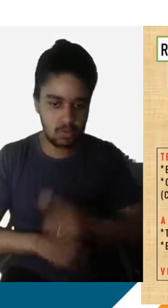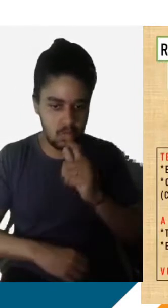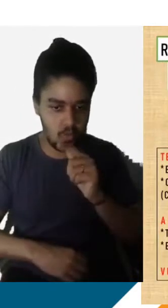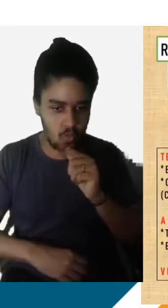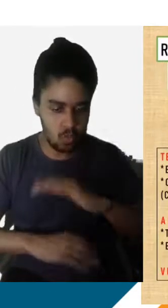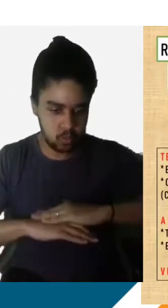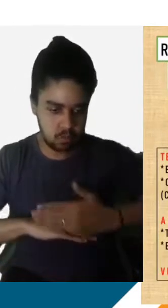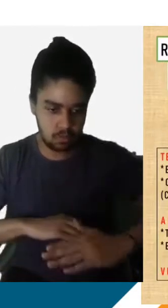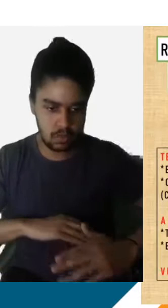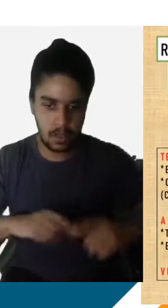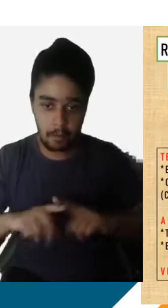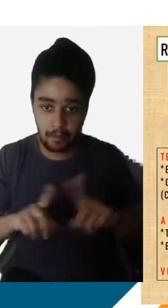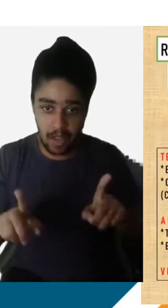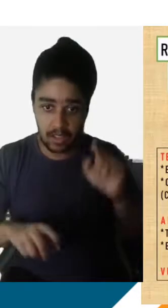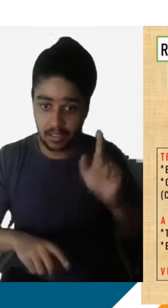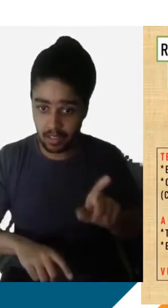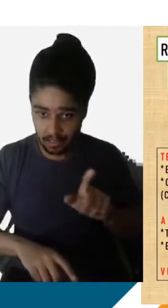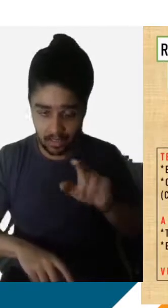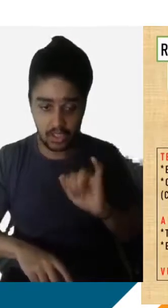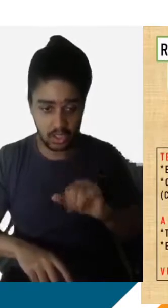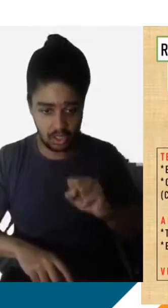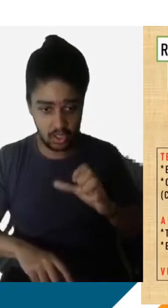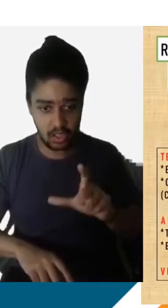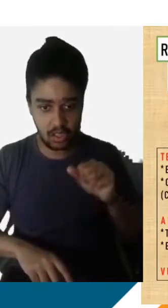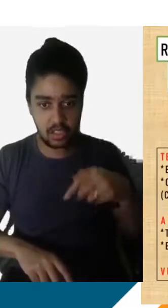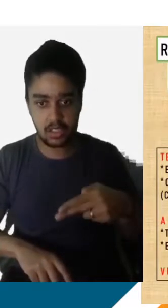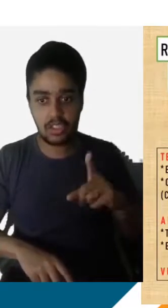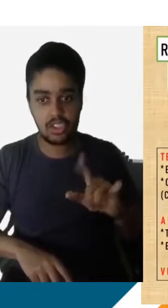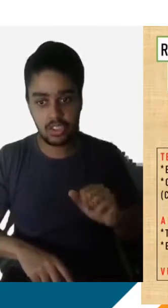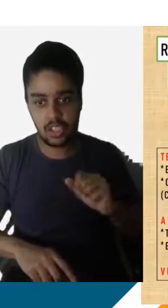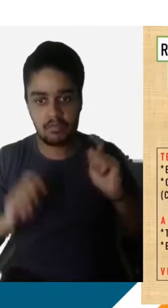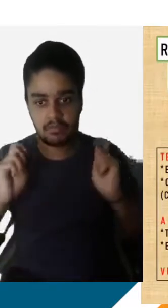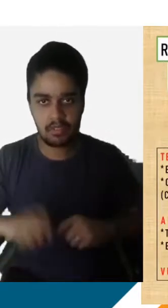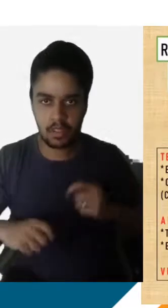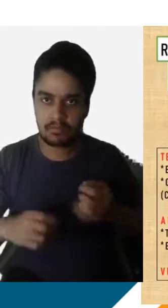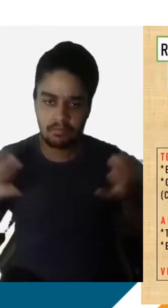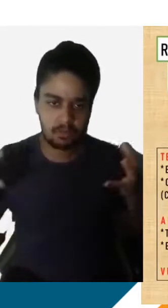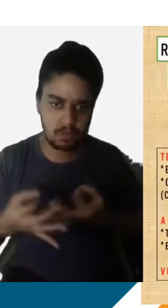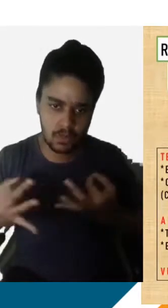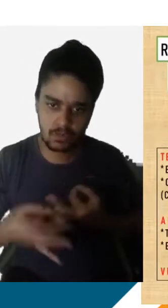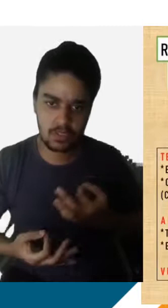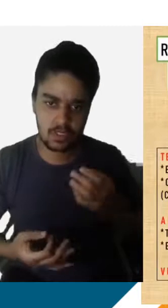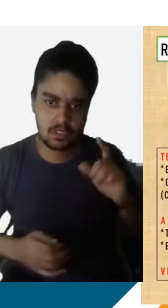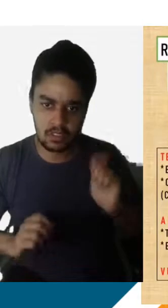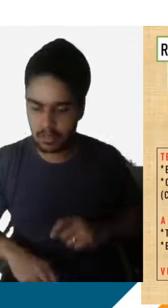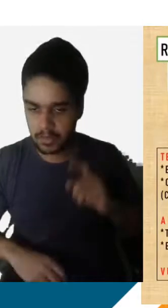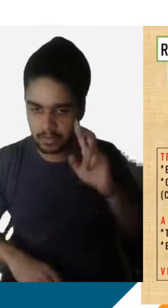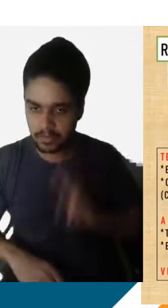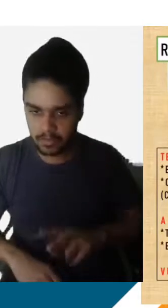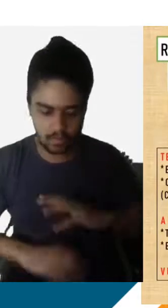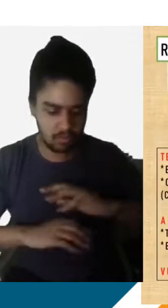no oceano, mas lá na Islândia a gente pode perfeitamente ver, por conta